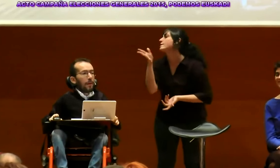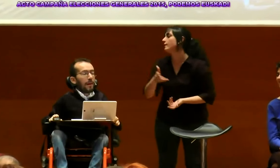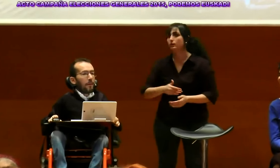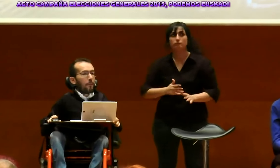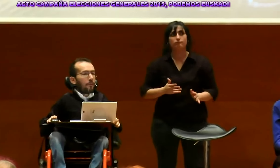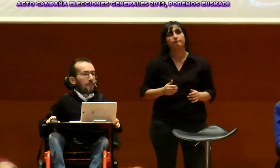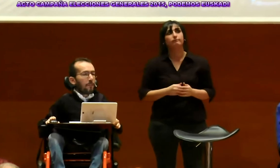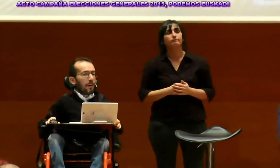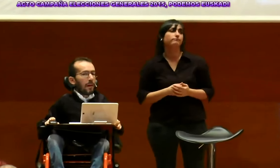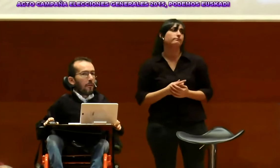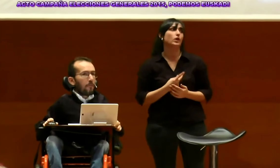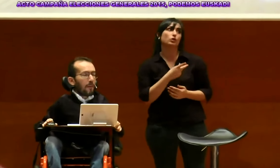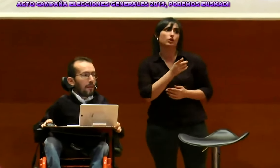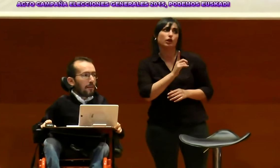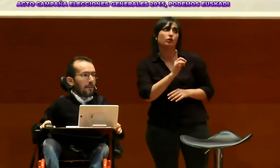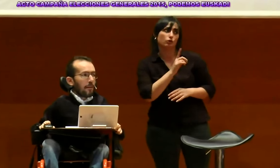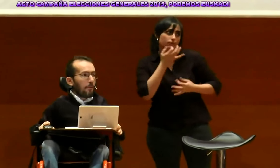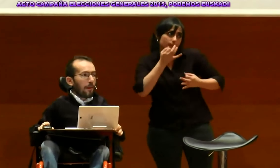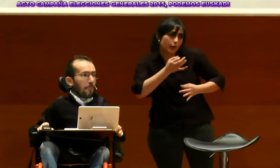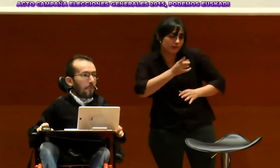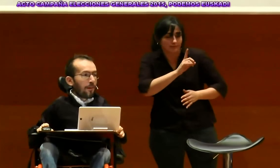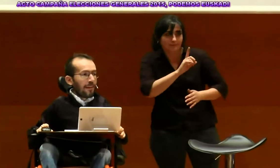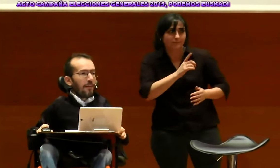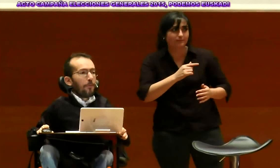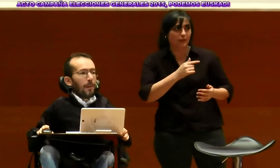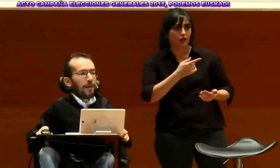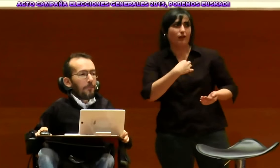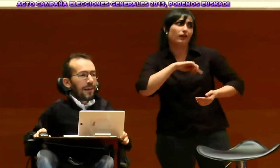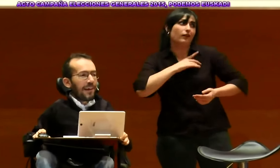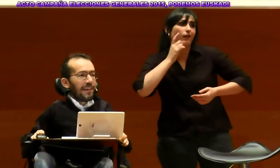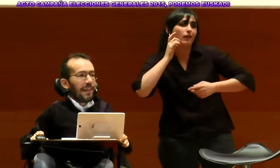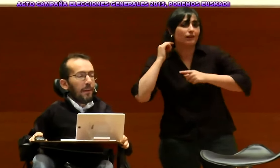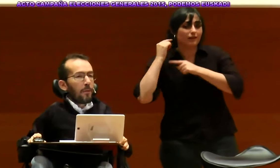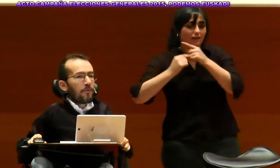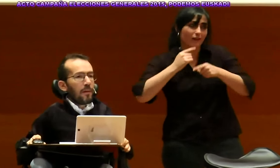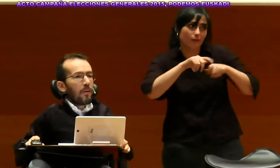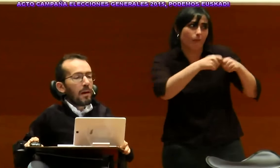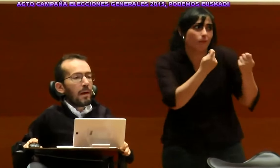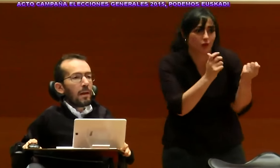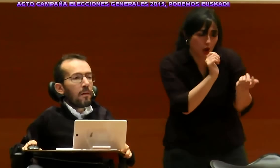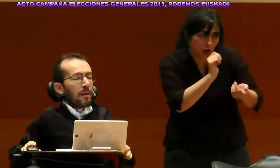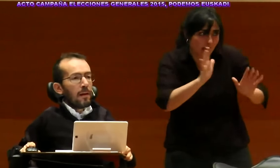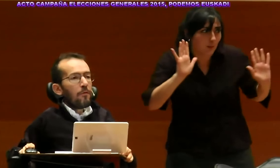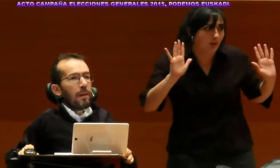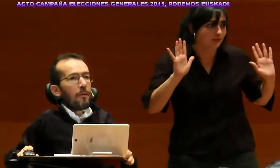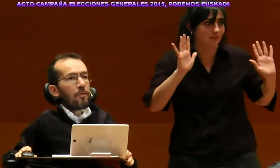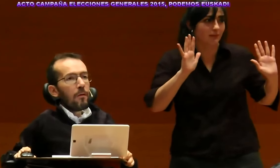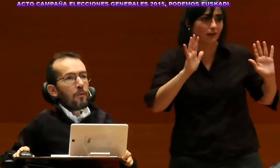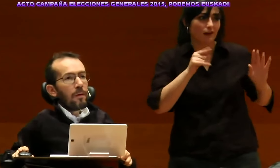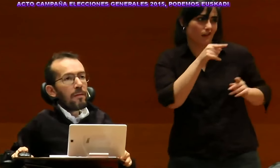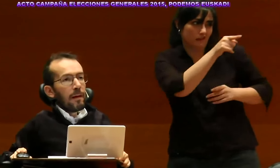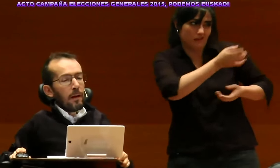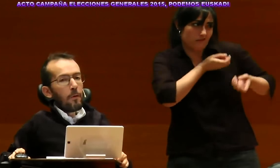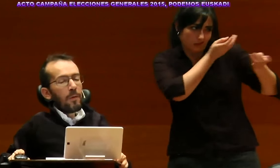Y yo dije, no, es que no es verdad, es que no queremos destruir ninguna tradición, señora, que es que eso que le han